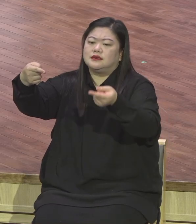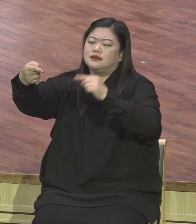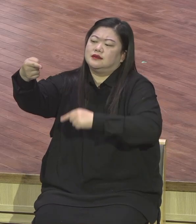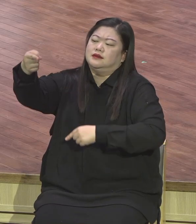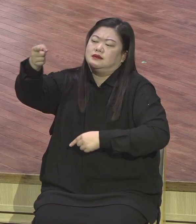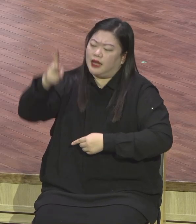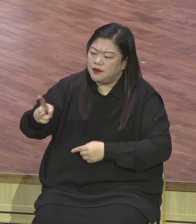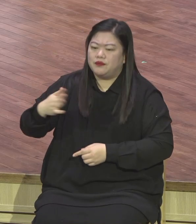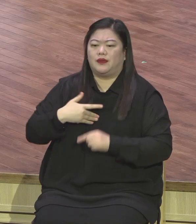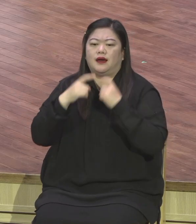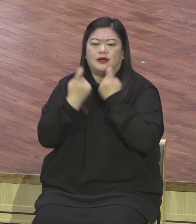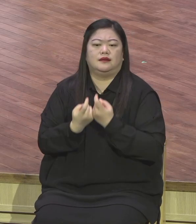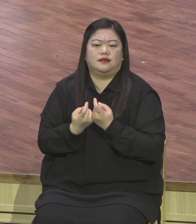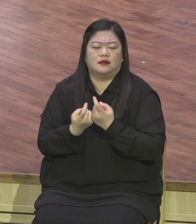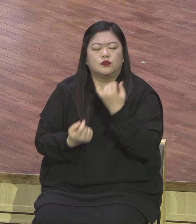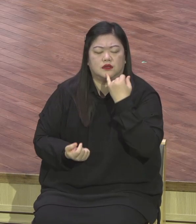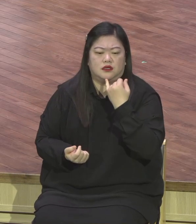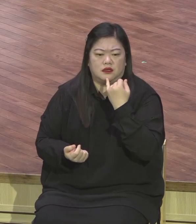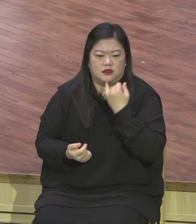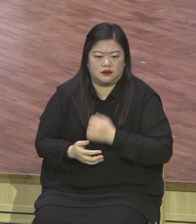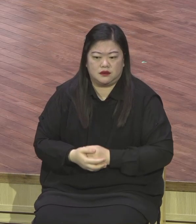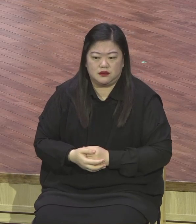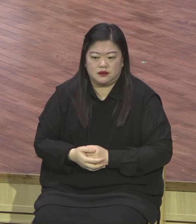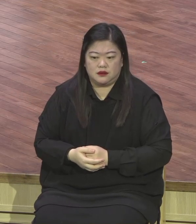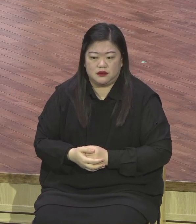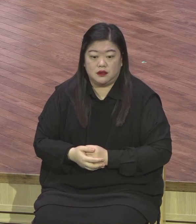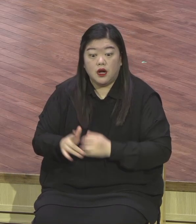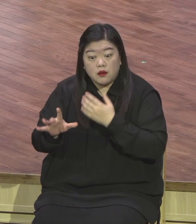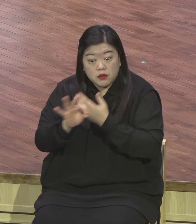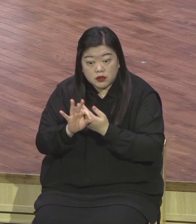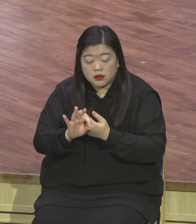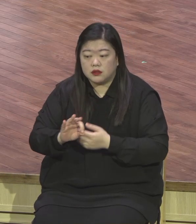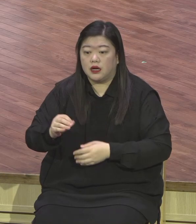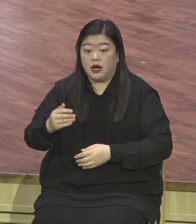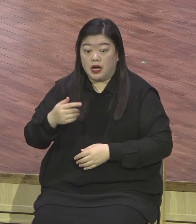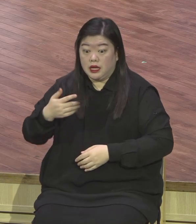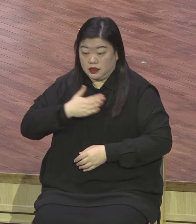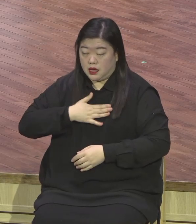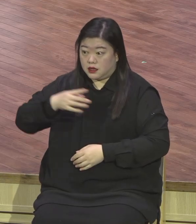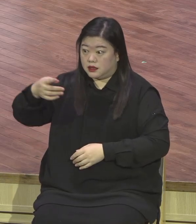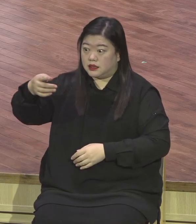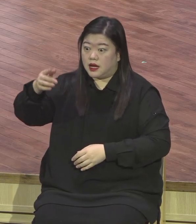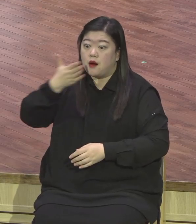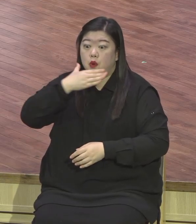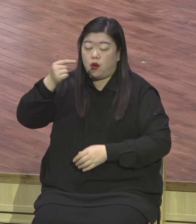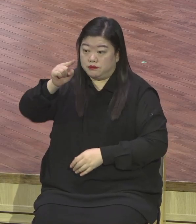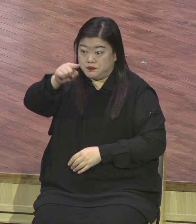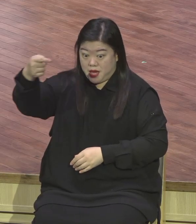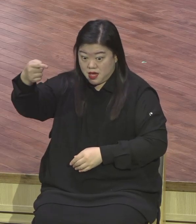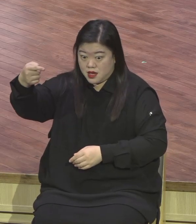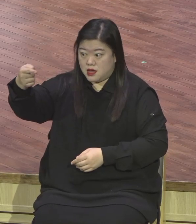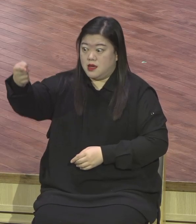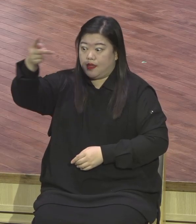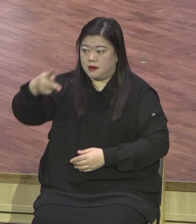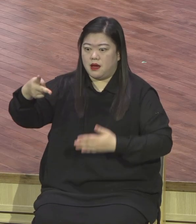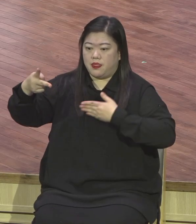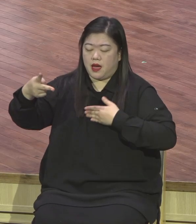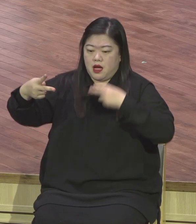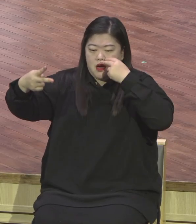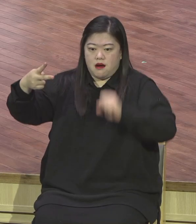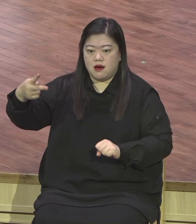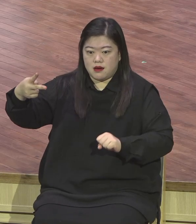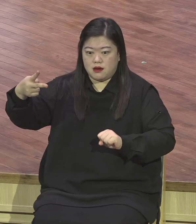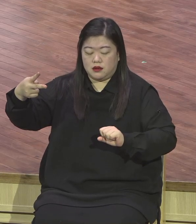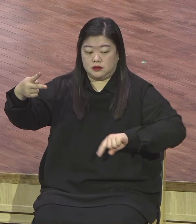먼저 내가 살아나요 내가 살아야 돼요 내가 살고 상대방도 살리는 그러한 사역이 된단 말이에요 변화가 아니라